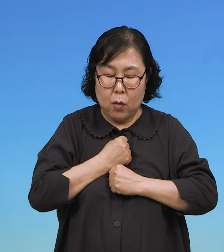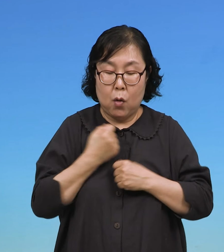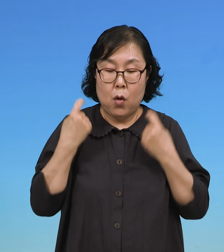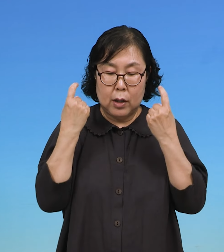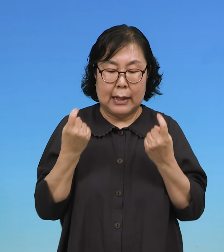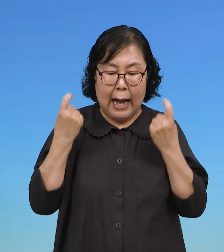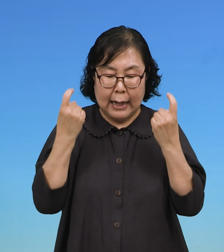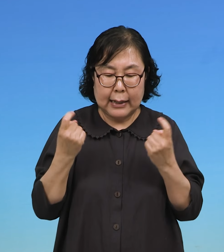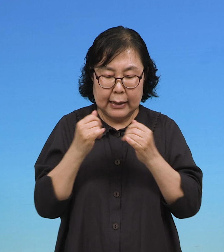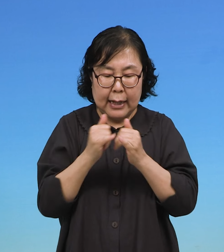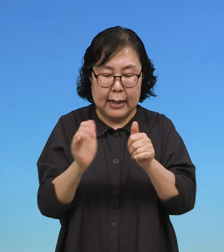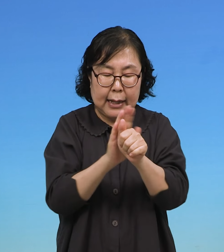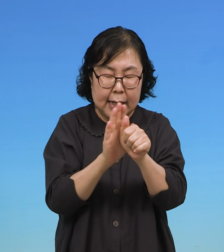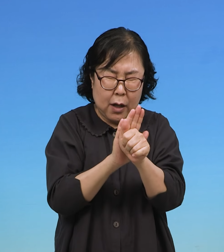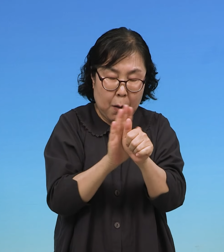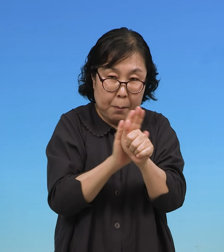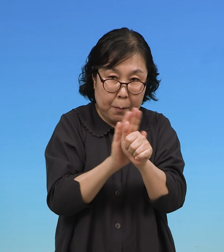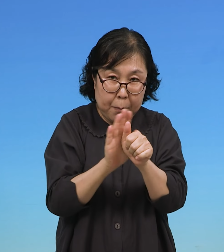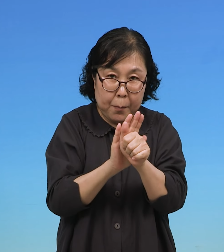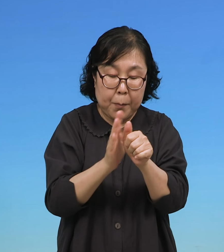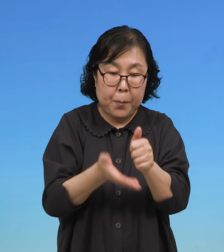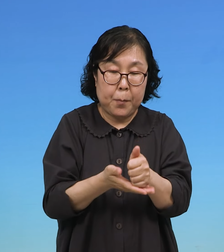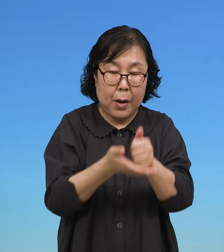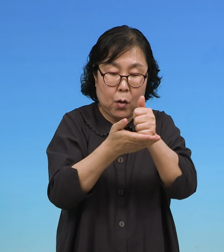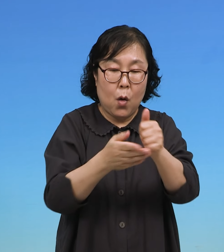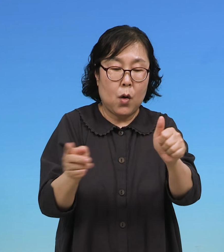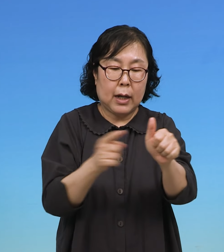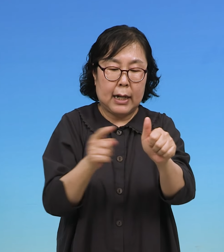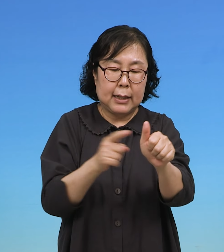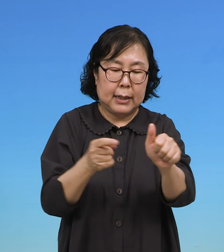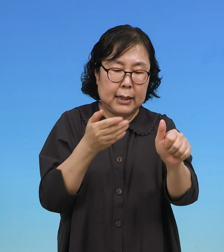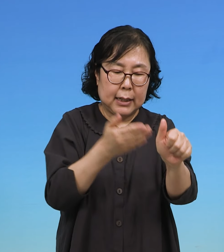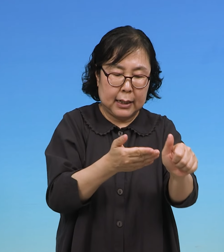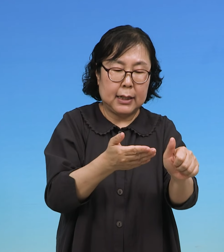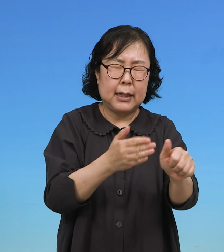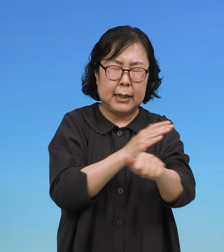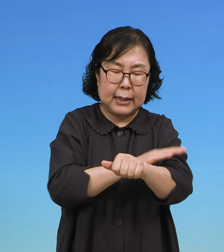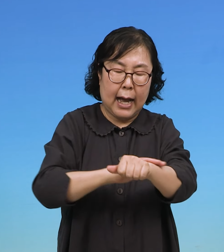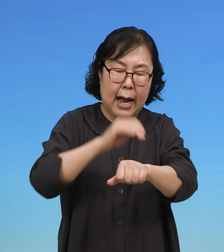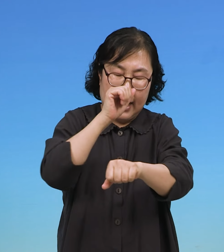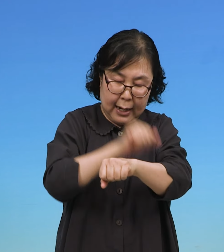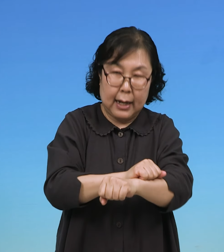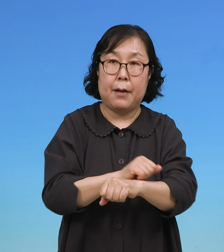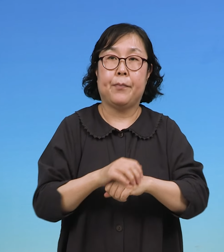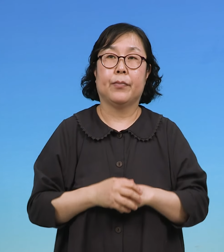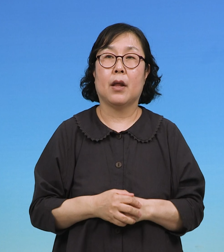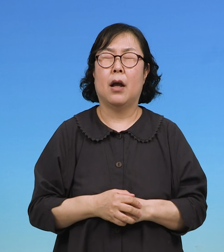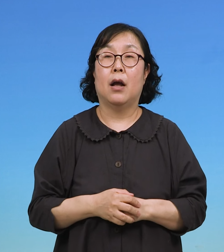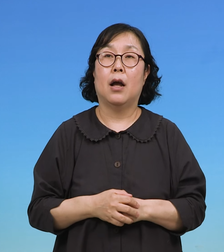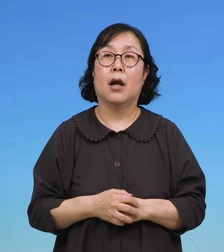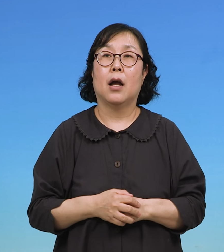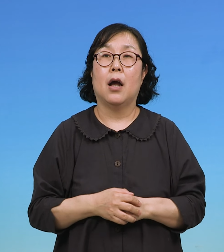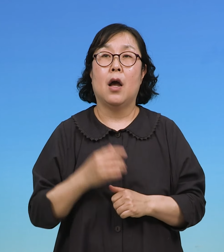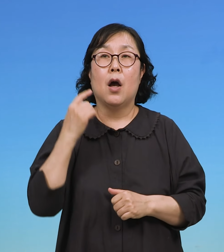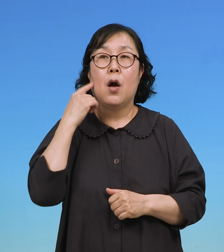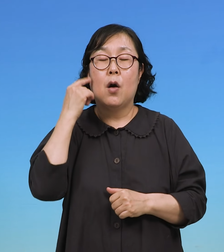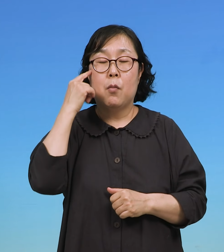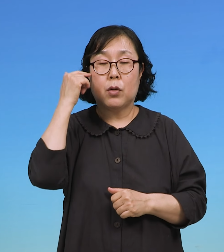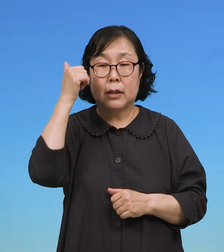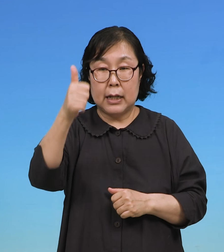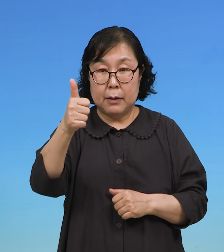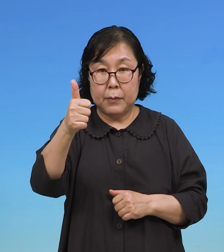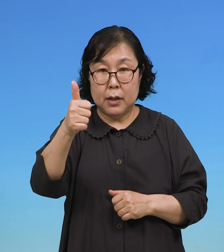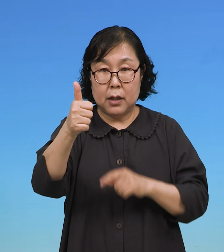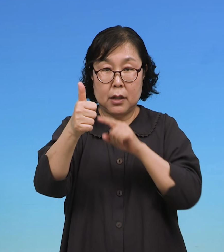나그네를 대접하며 가르치기를 잘하며, 제가 충격이 되는 게 뭐냐면 오늘날 저 같은 목사들에게 가장 중요한 게